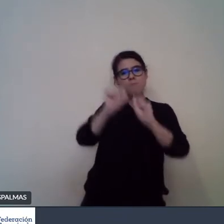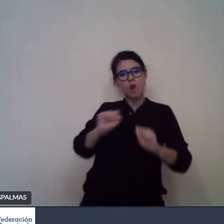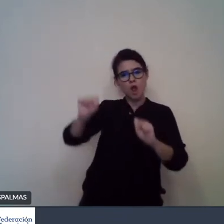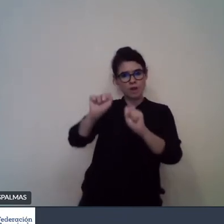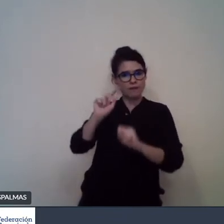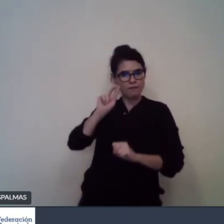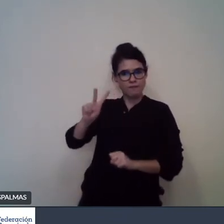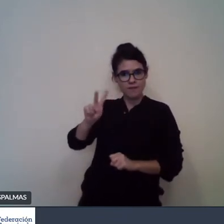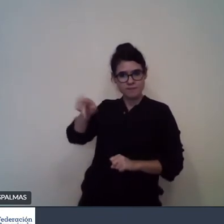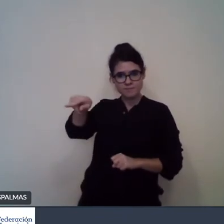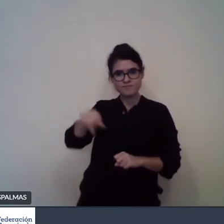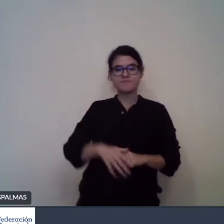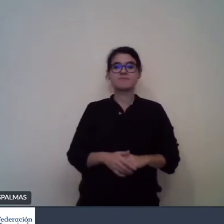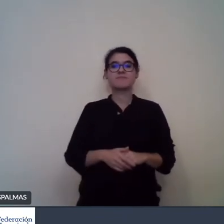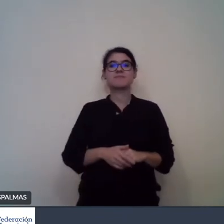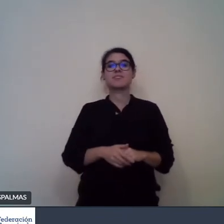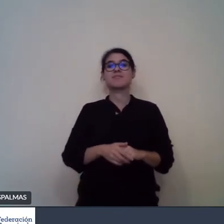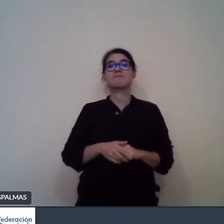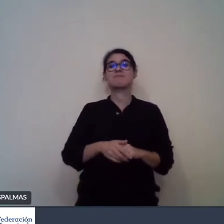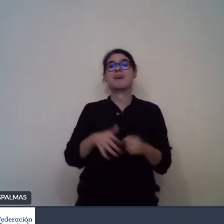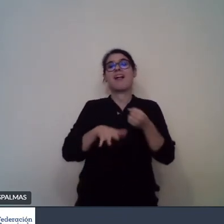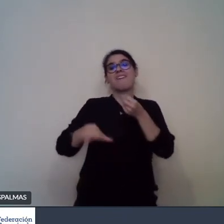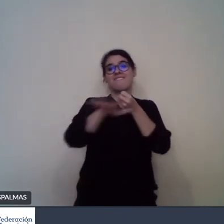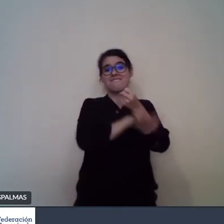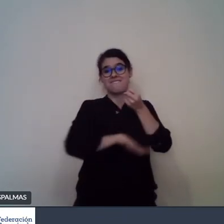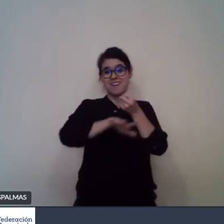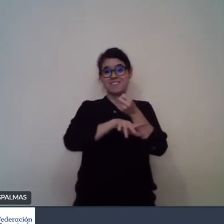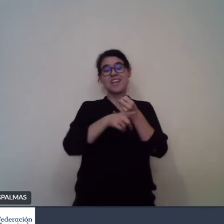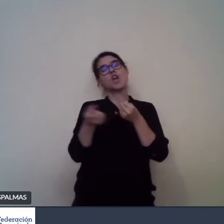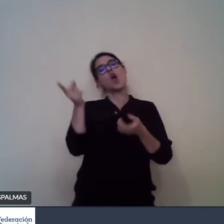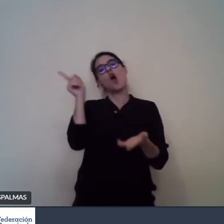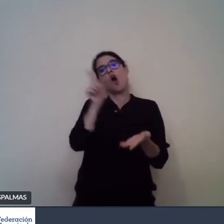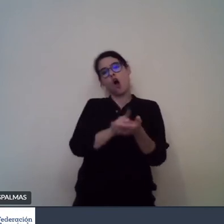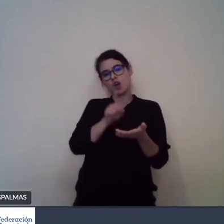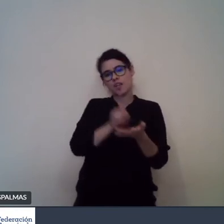para sacar al base y otra vez Spanish pick and roll.